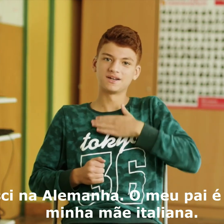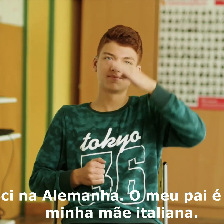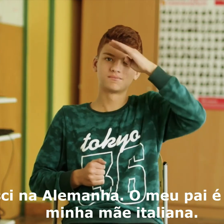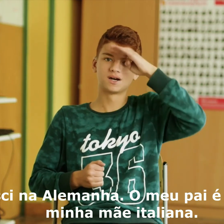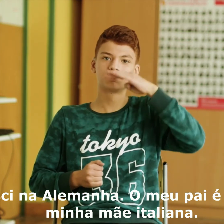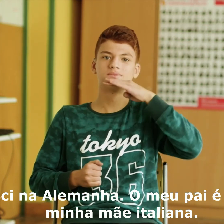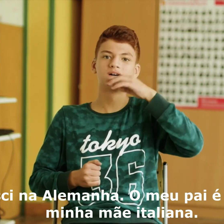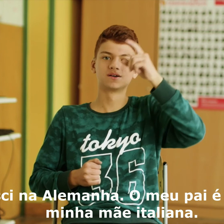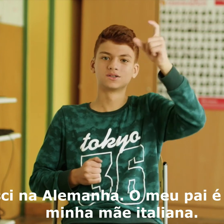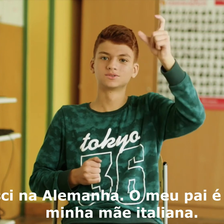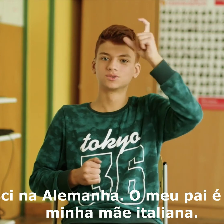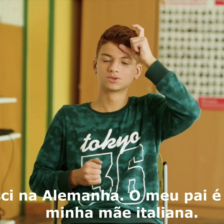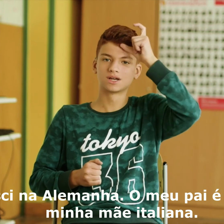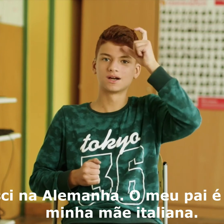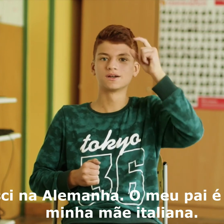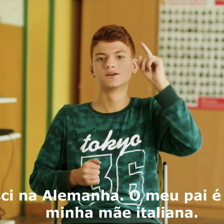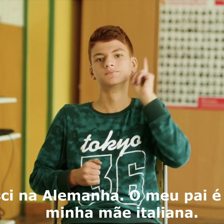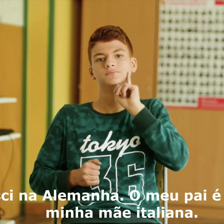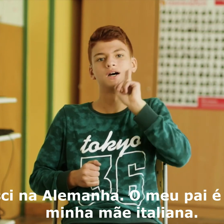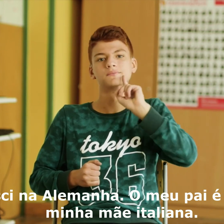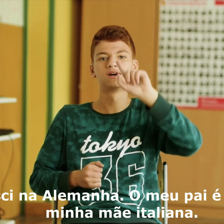mas o meu pai é turco e a minha mãe é italiana.